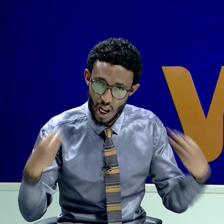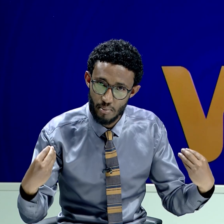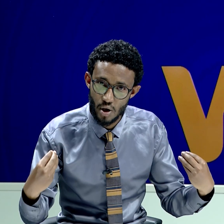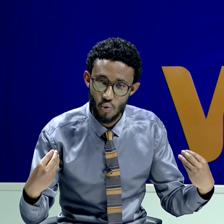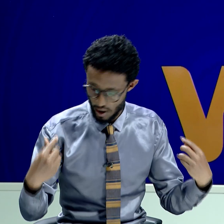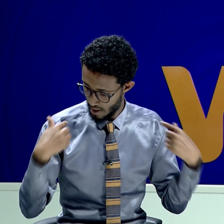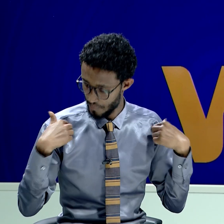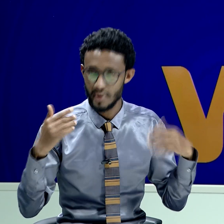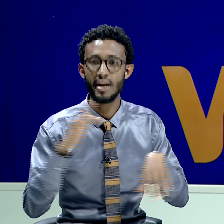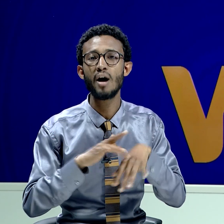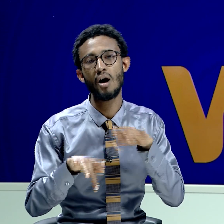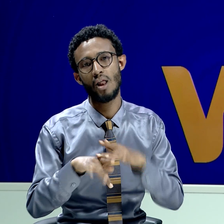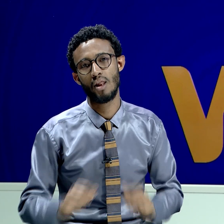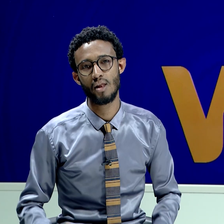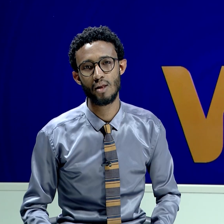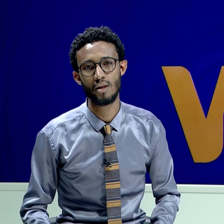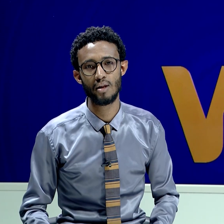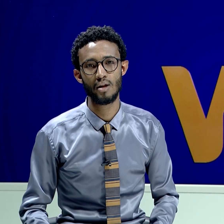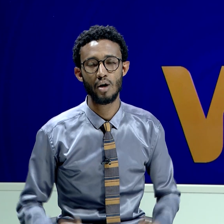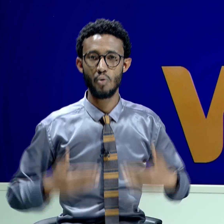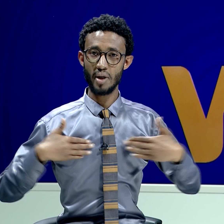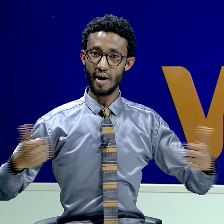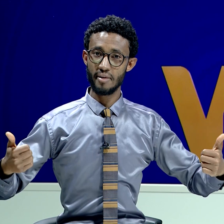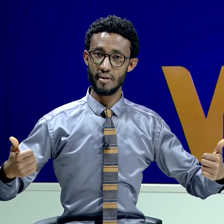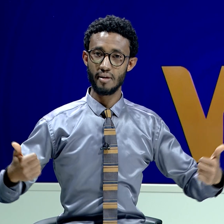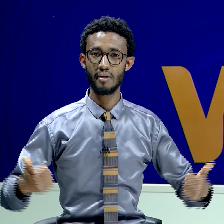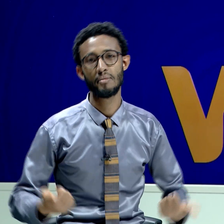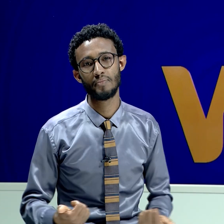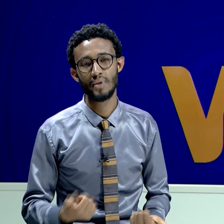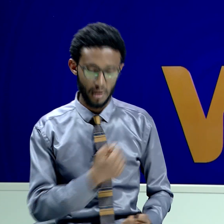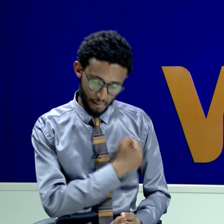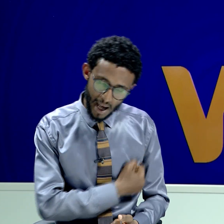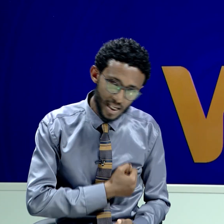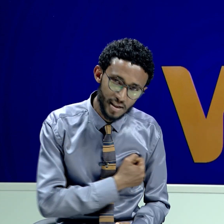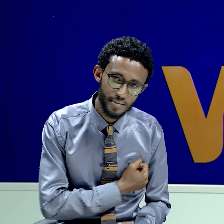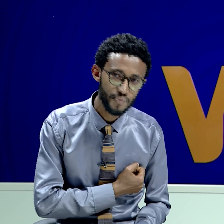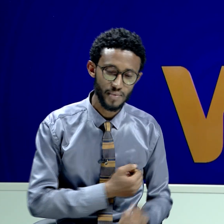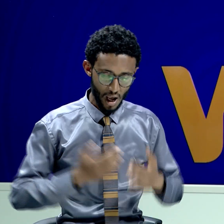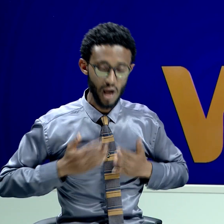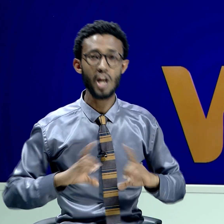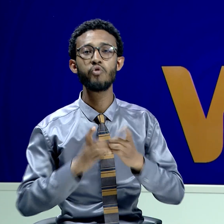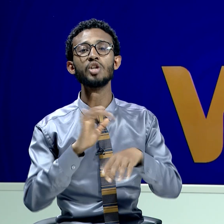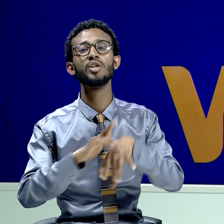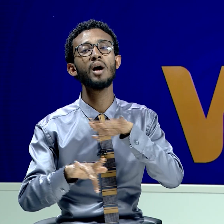سلام منو إن كاكل واتات مازن أكل كفلت شنا